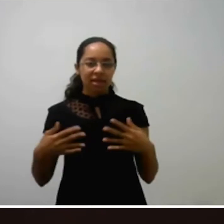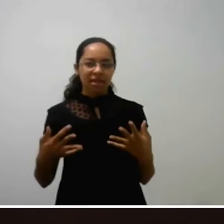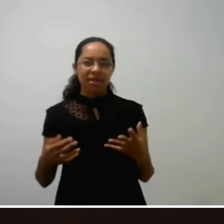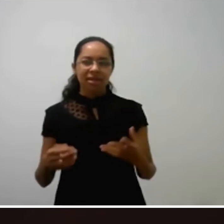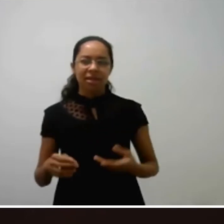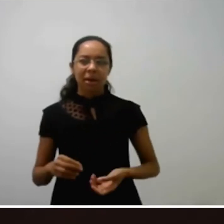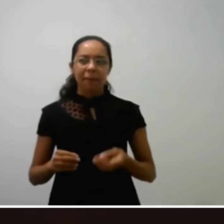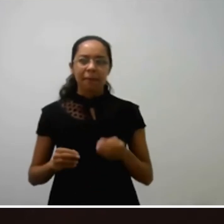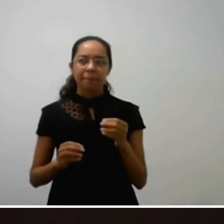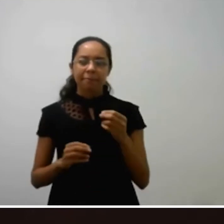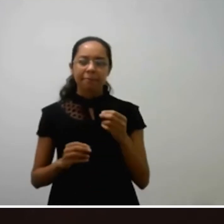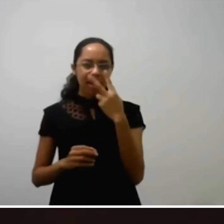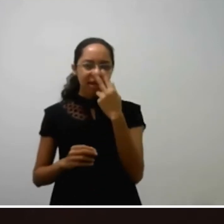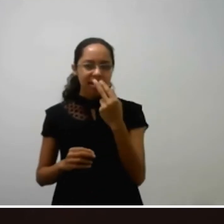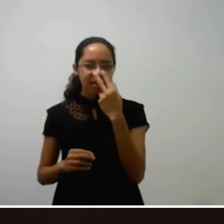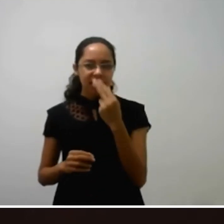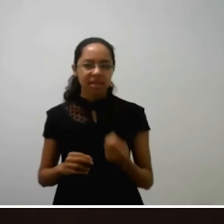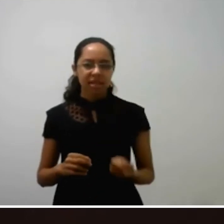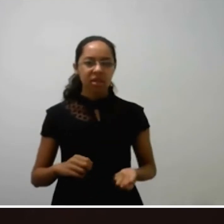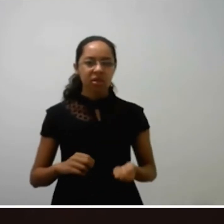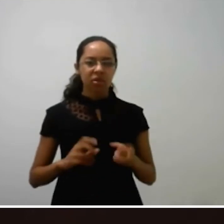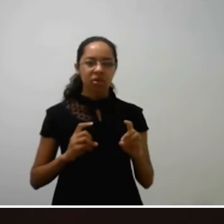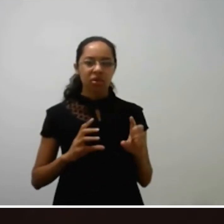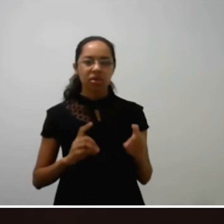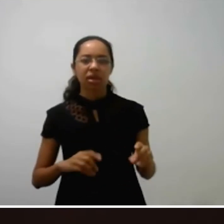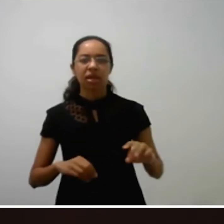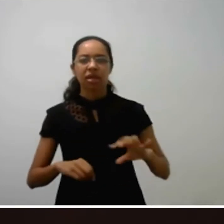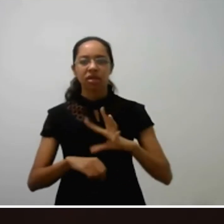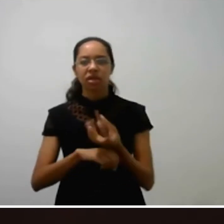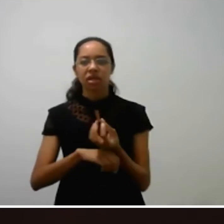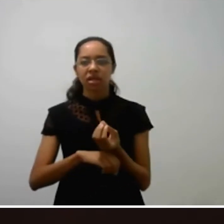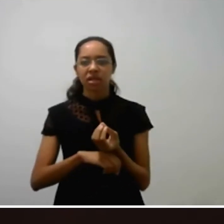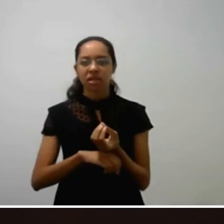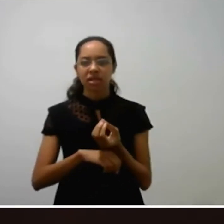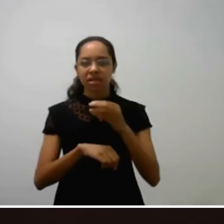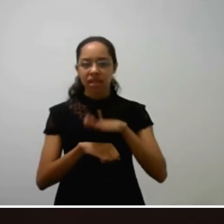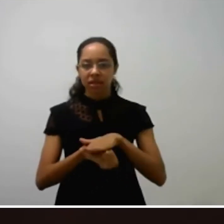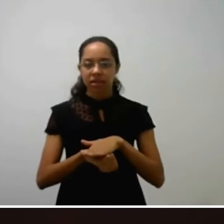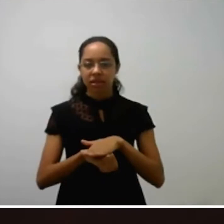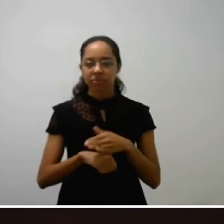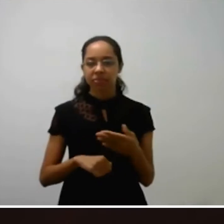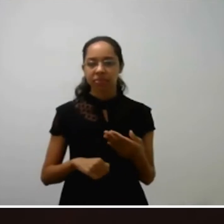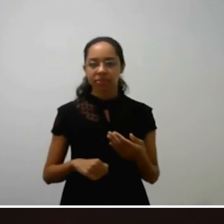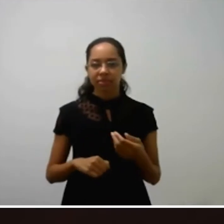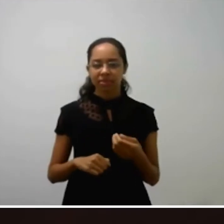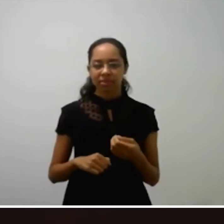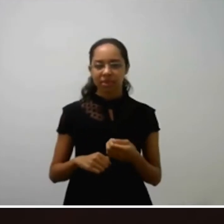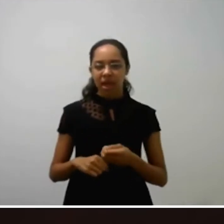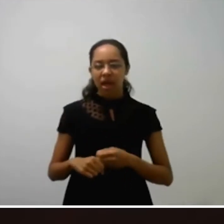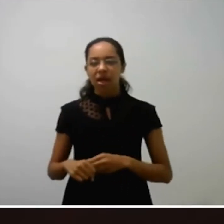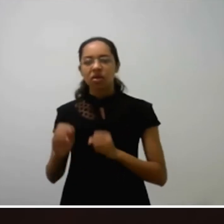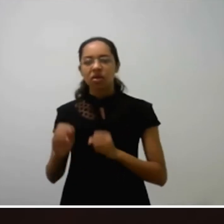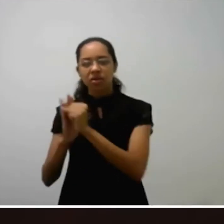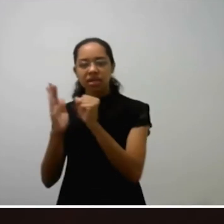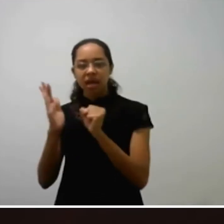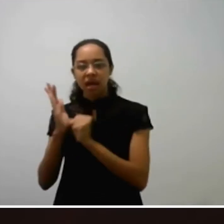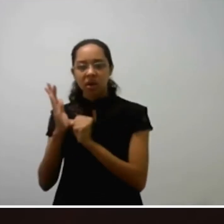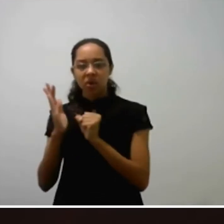reformas que sacudiram a Europa nos séculos XV e XVI. Ele foi executado